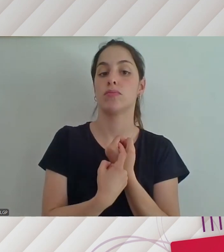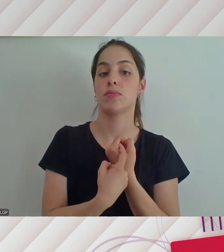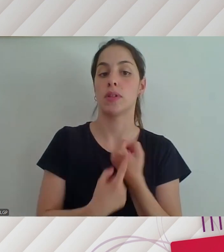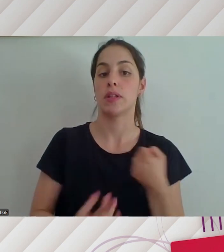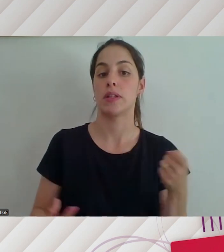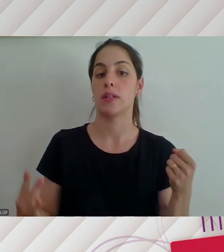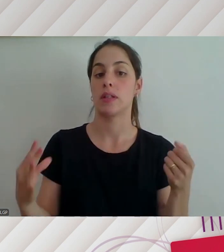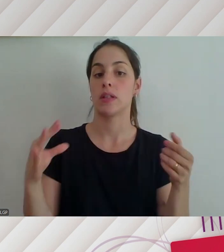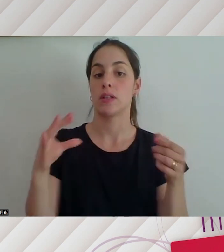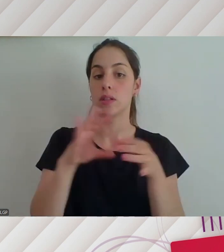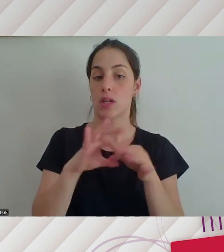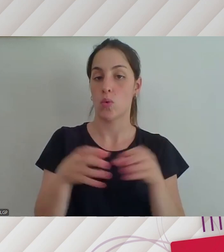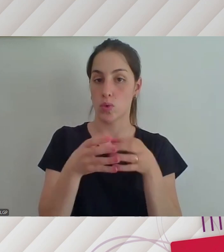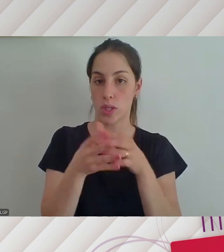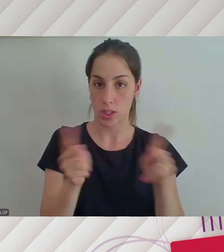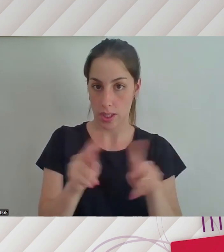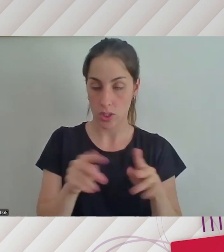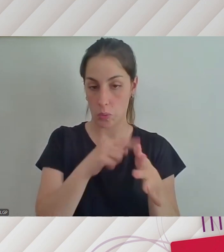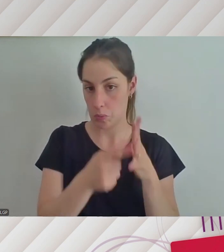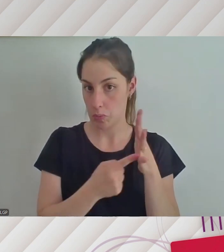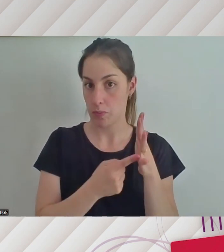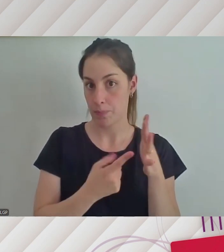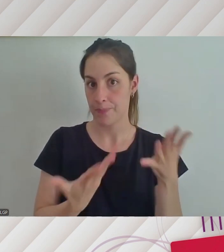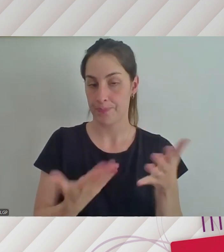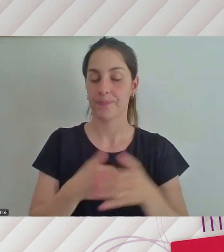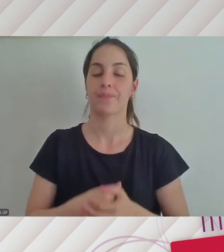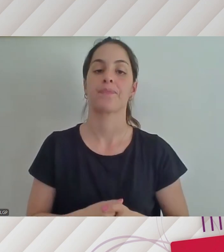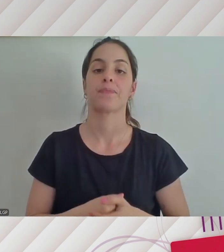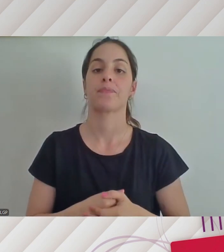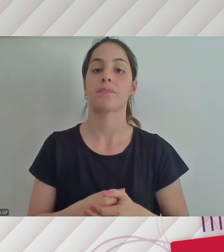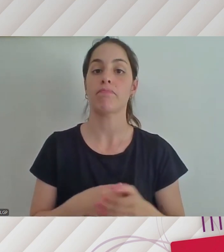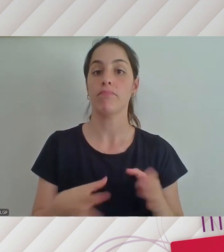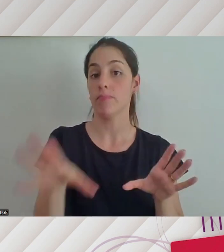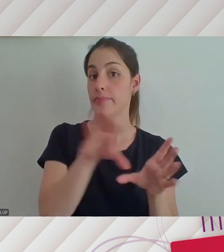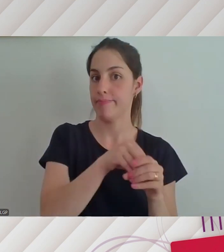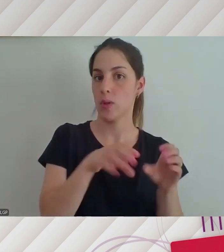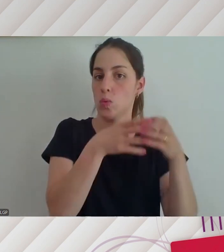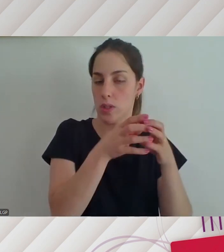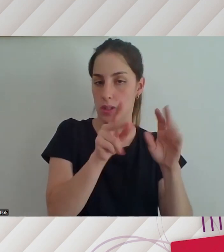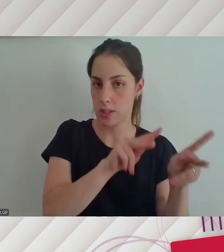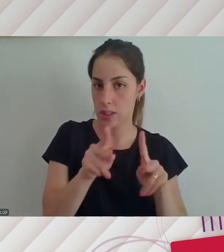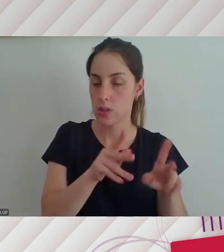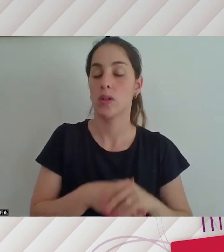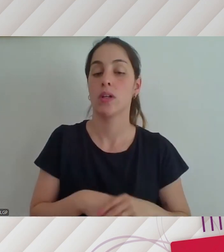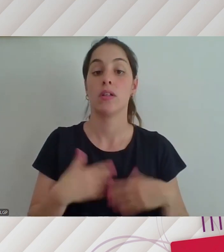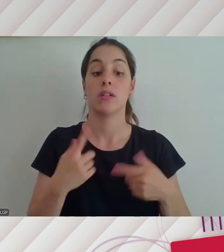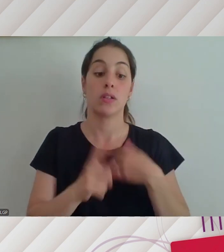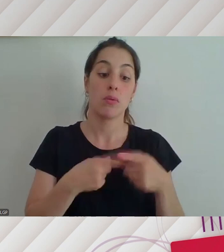membros do Conselho Estratégico. Aqui, a discussão do Conselho Estratégico